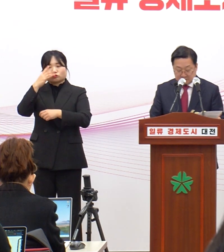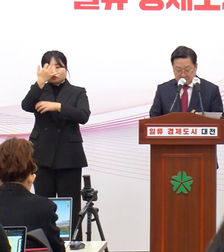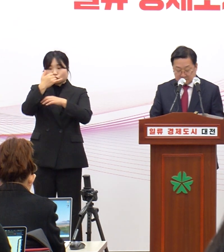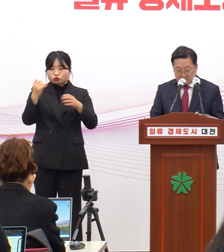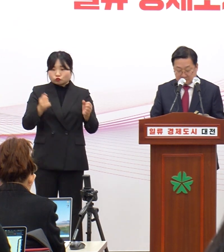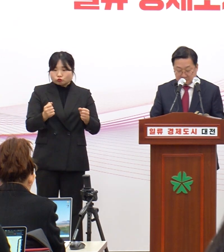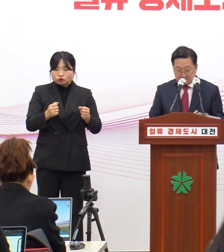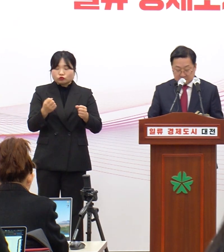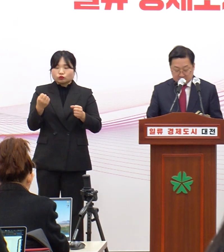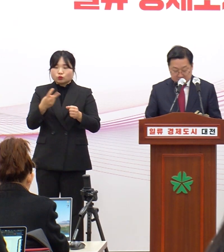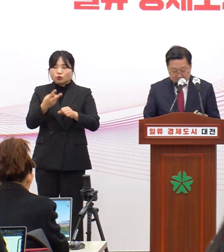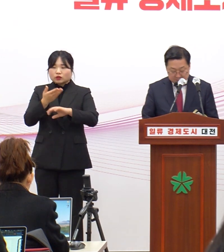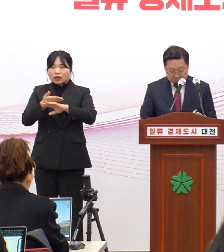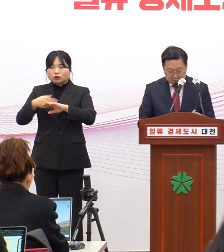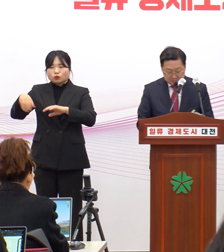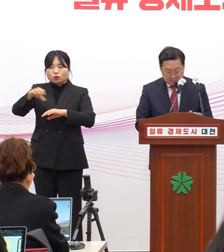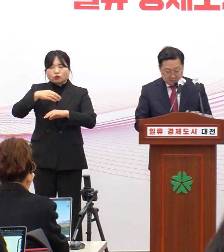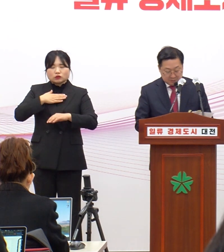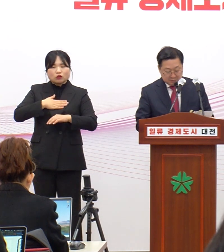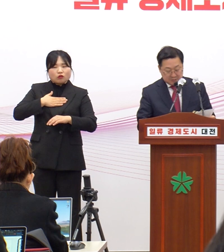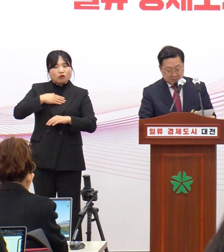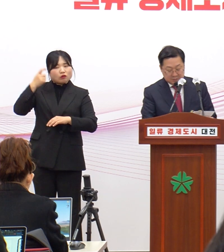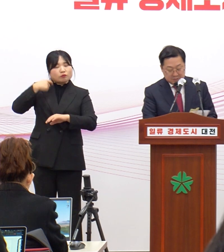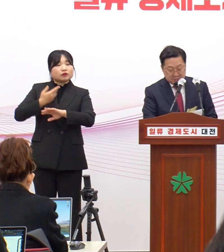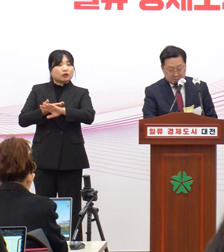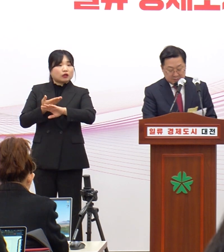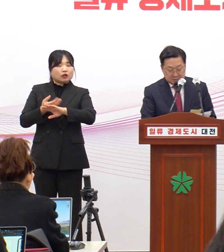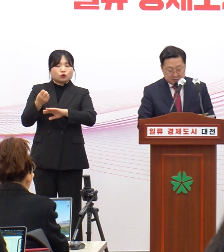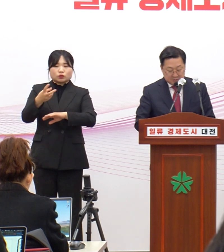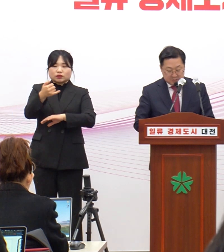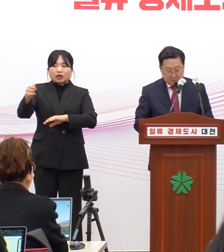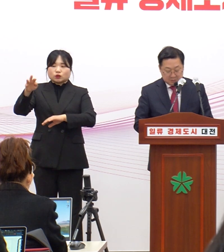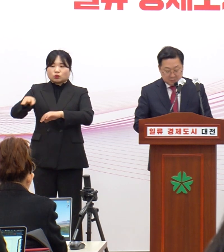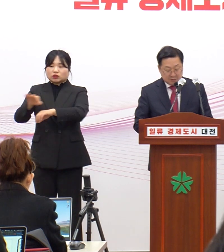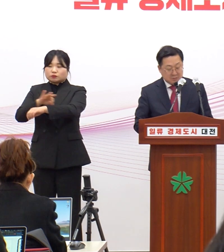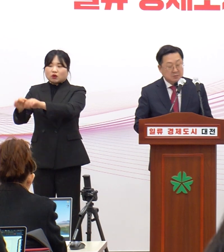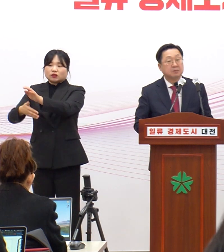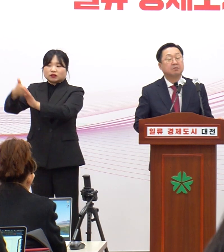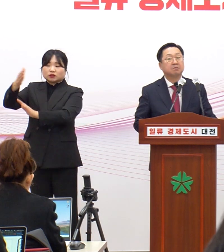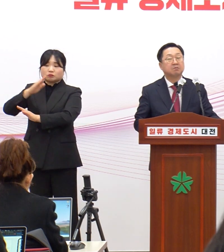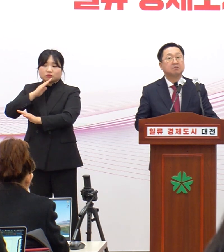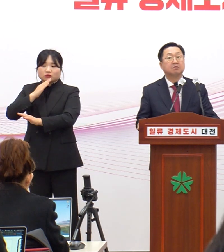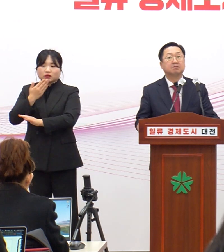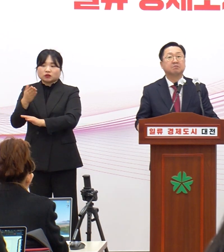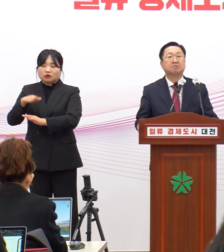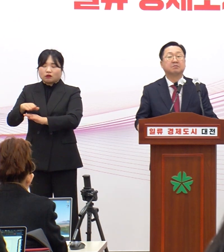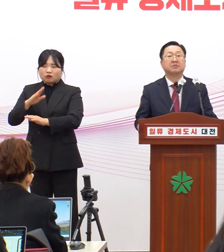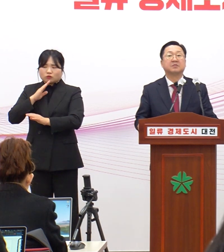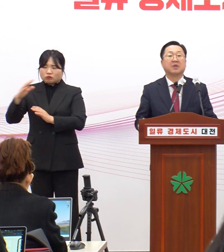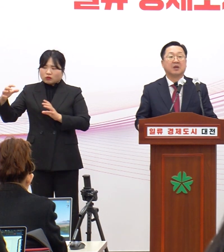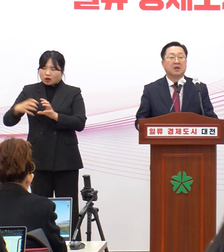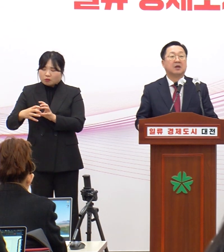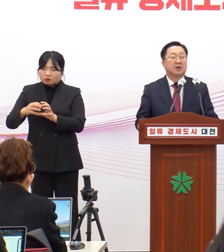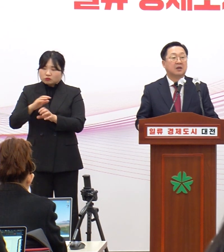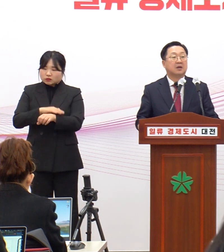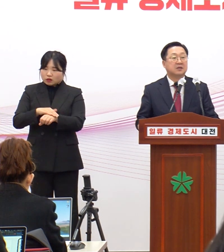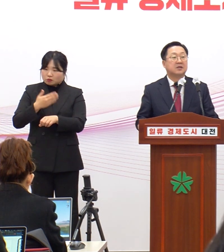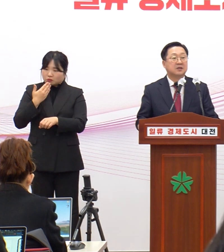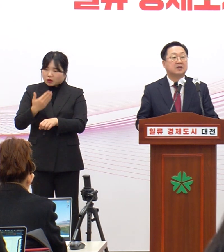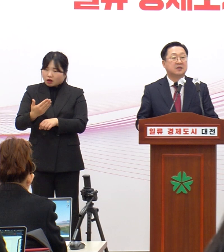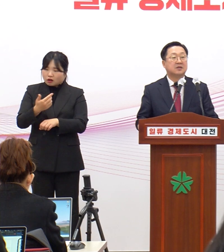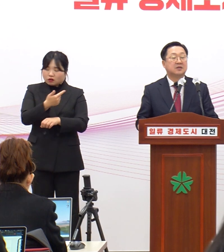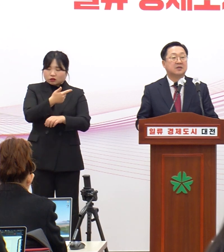충북이나 정서 다른점 부분하고 세종이 혹시 특별자치시인데 과연 같이 부합해서 할 수 있을지